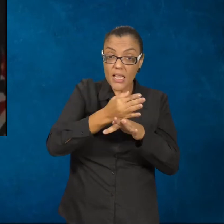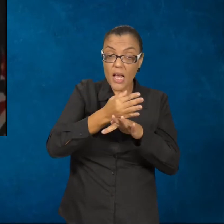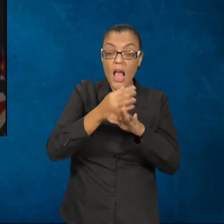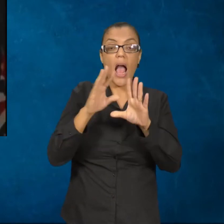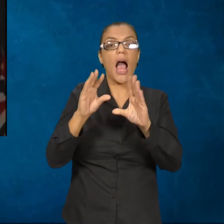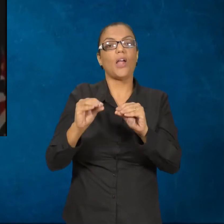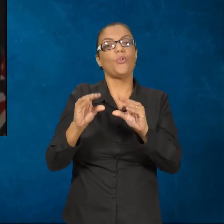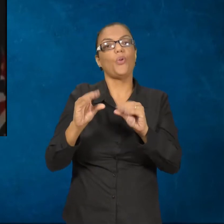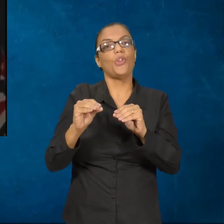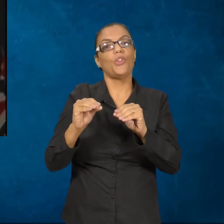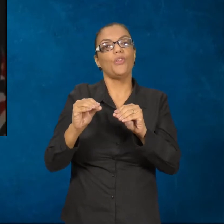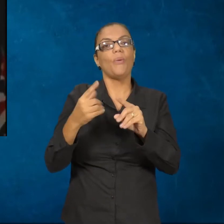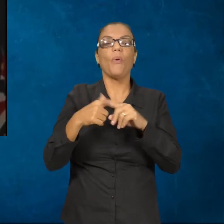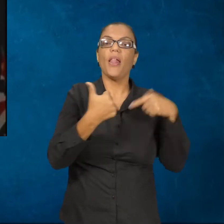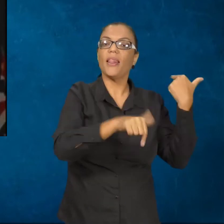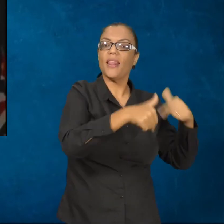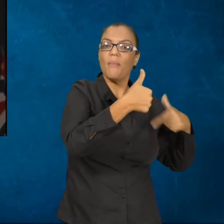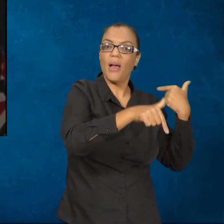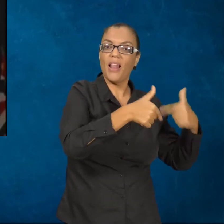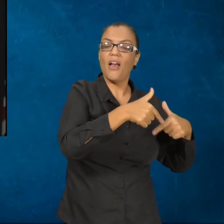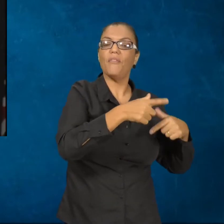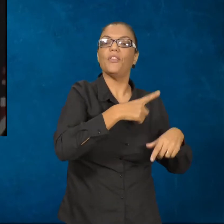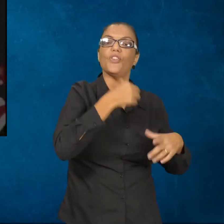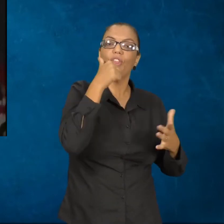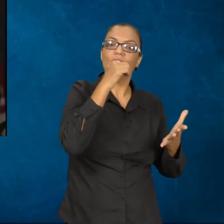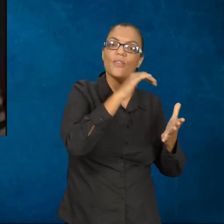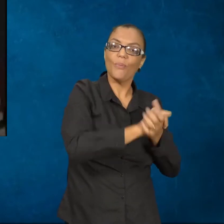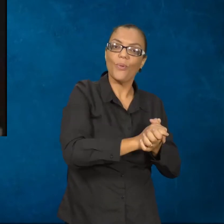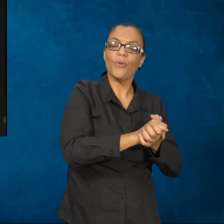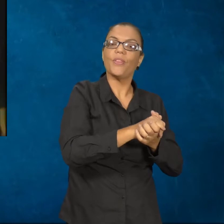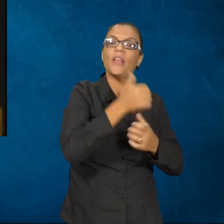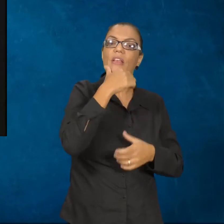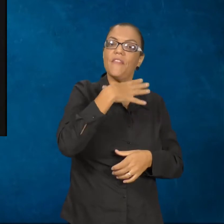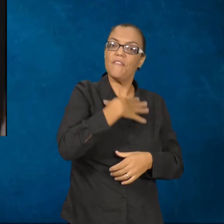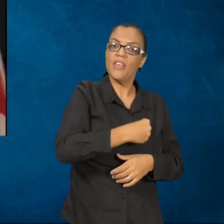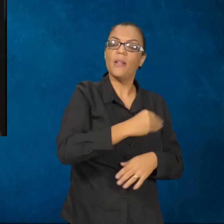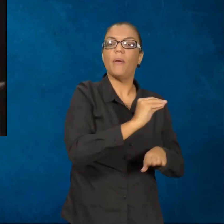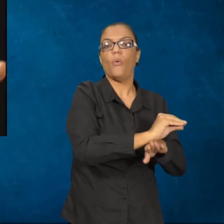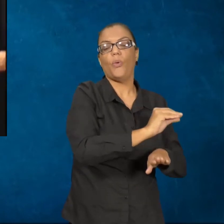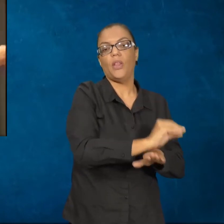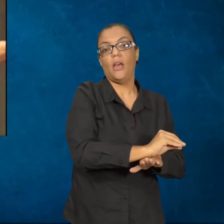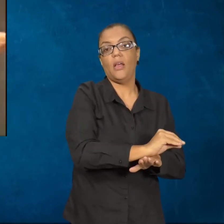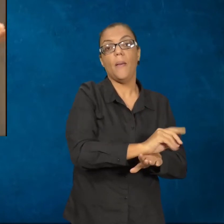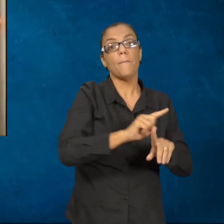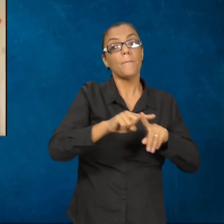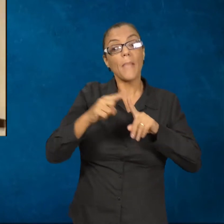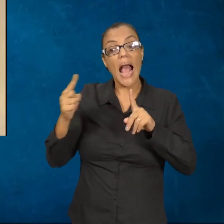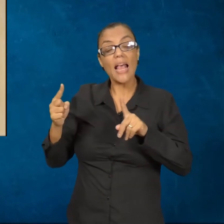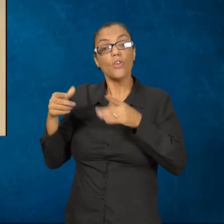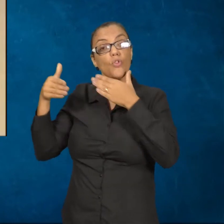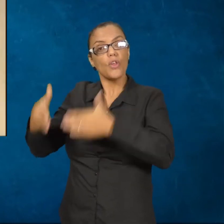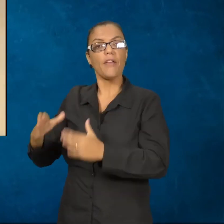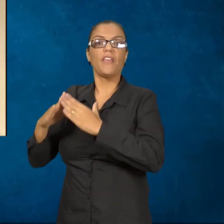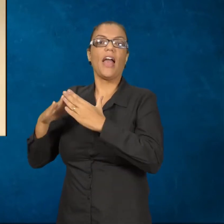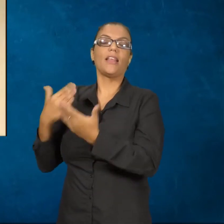eu assistia aula à noite. Depois ia para casa estudar. Agora, cuidado, hein? Antes que se passe uma noite de